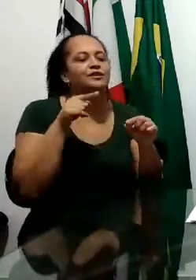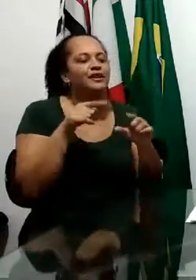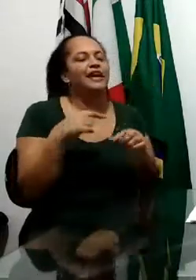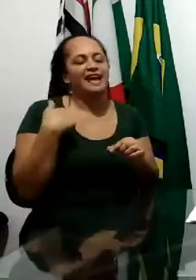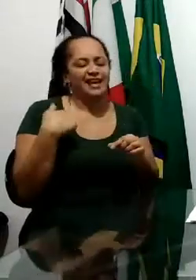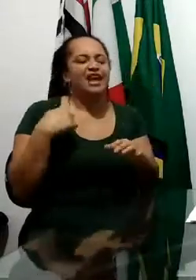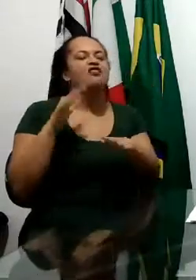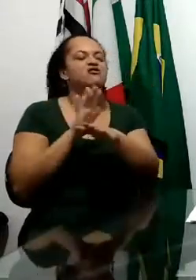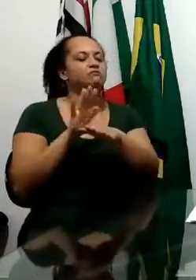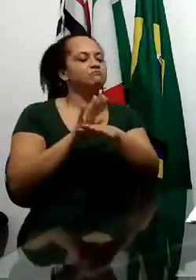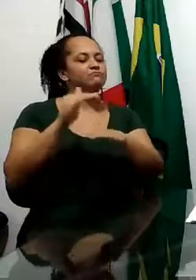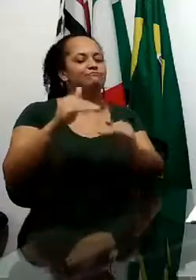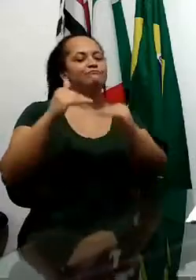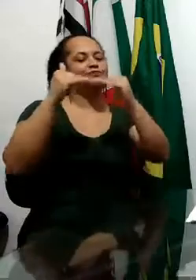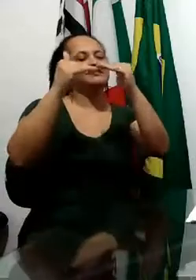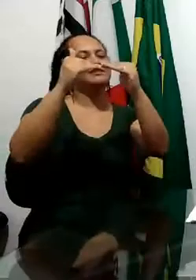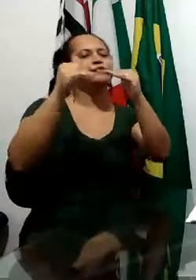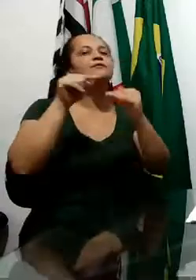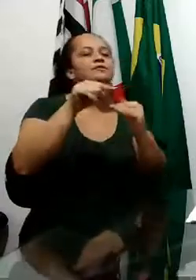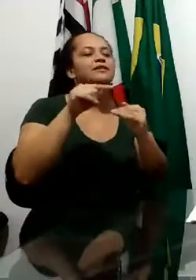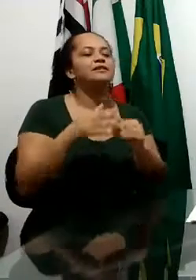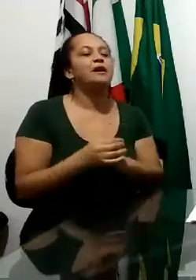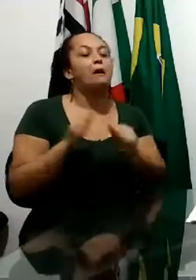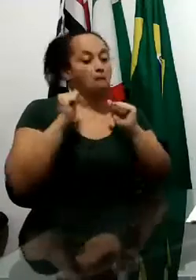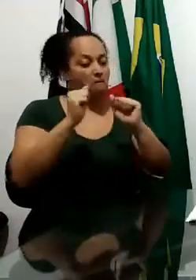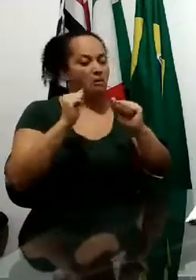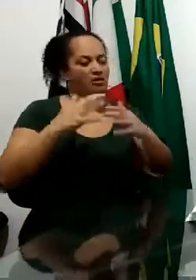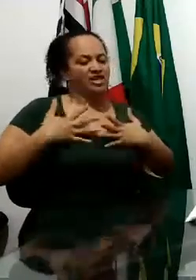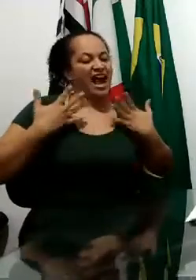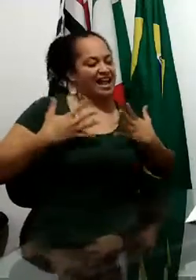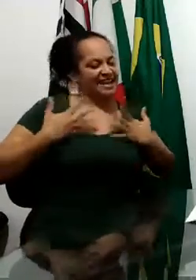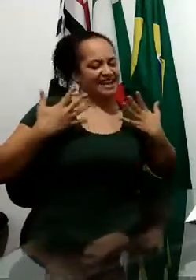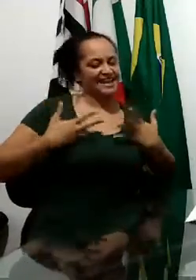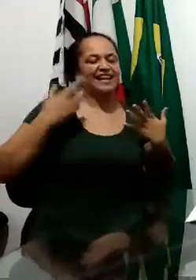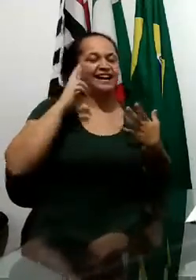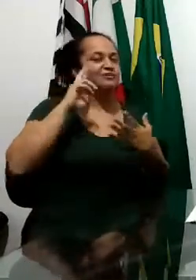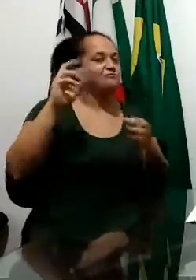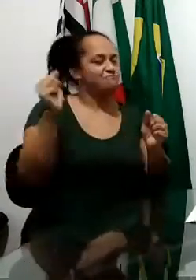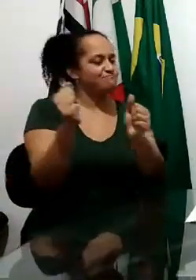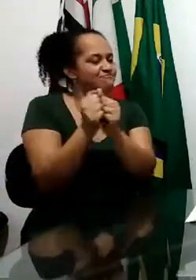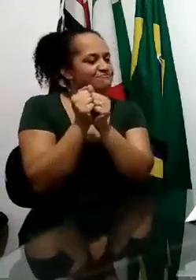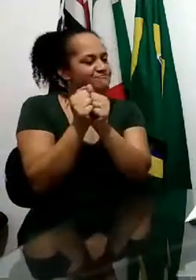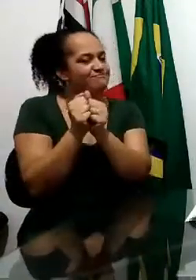te colocarei, entra no gozo do teu Senhor. Olha aí a recompensa.